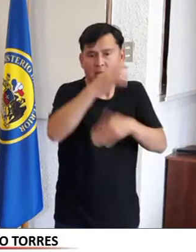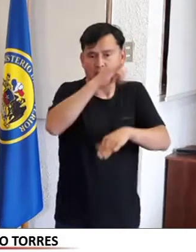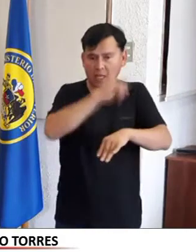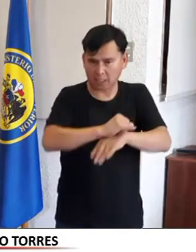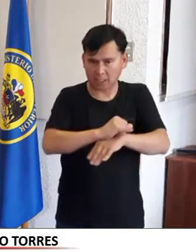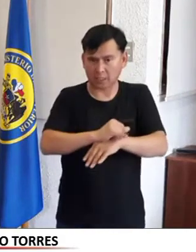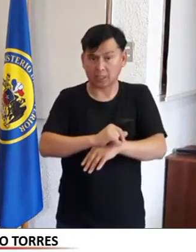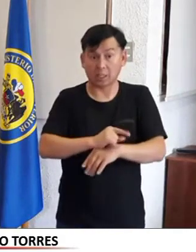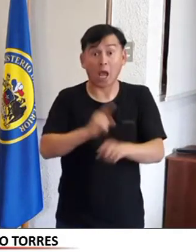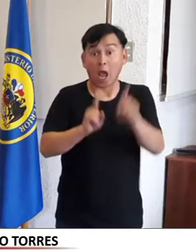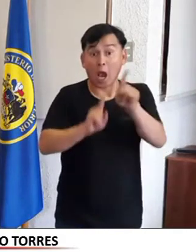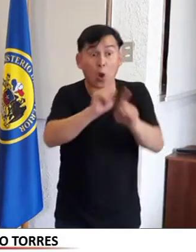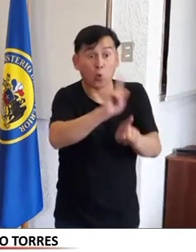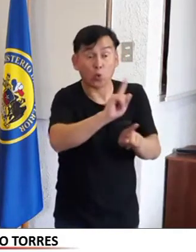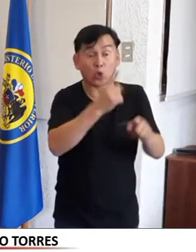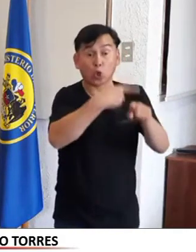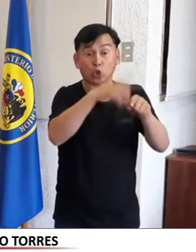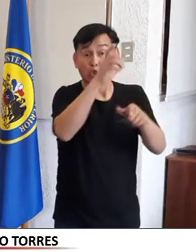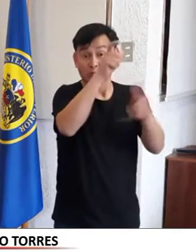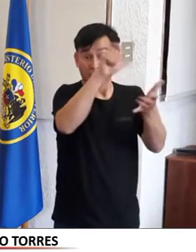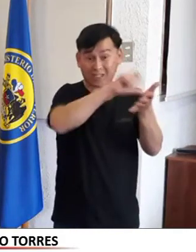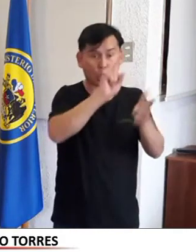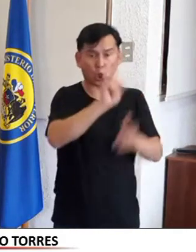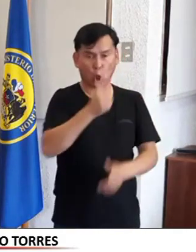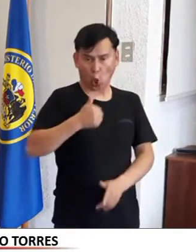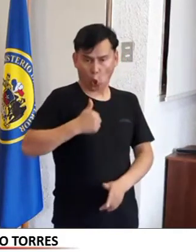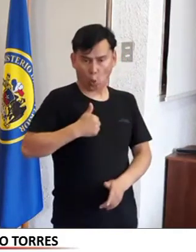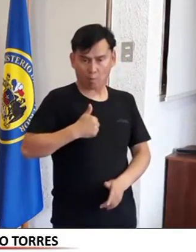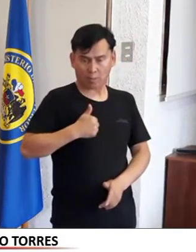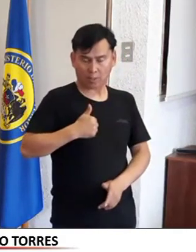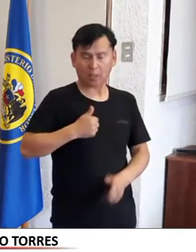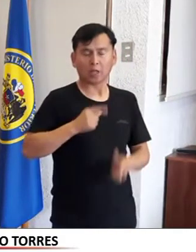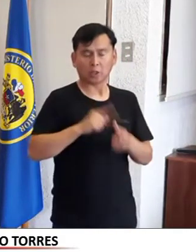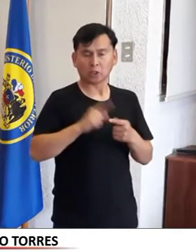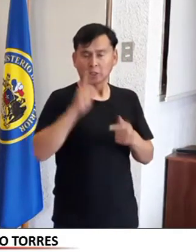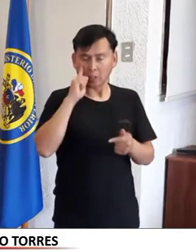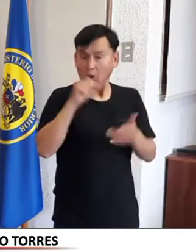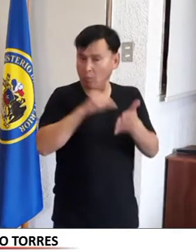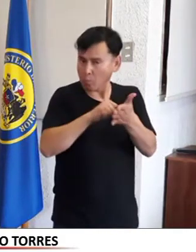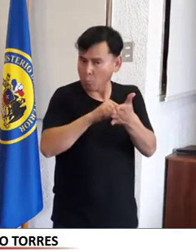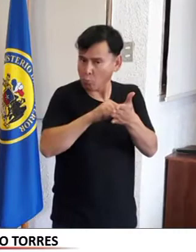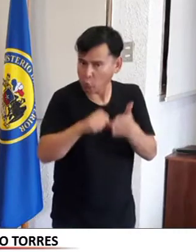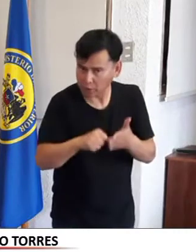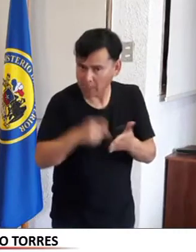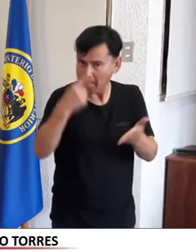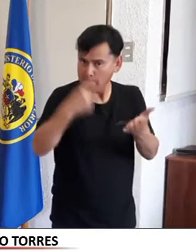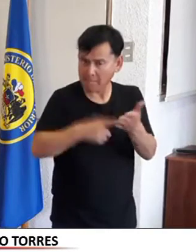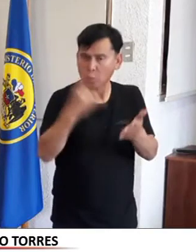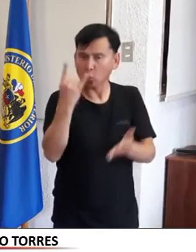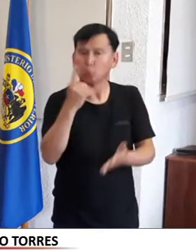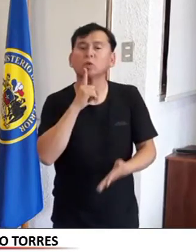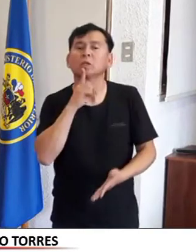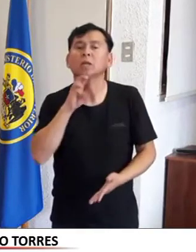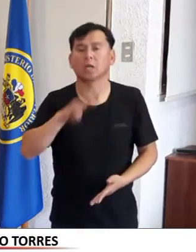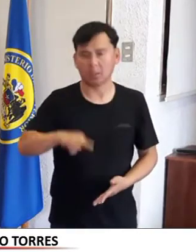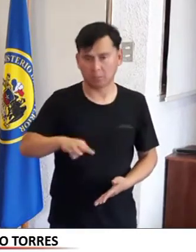Quienes no cumplan con esta instrucción o disposición arriesgan multas de hasta 1.000 UTMs.